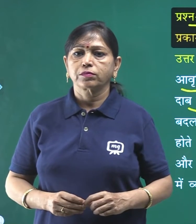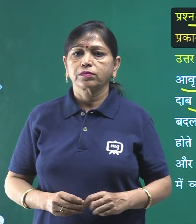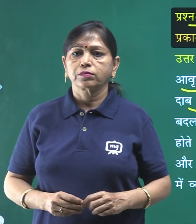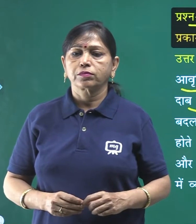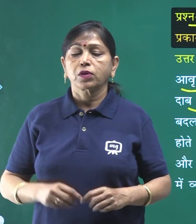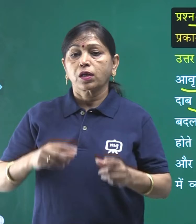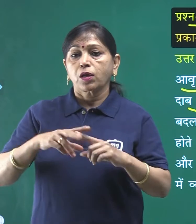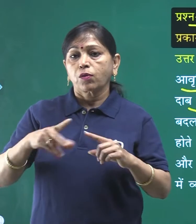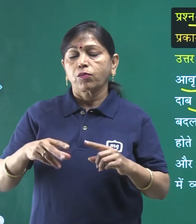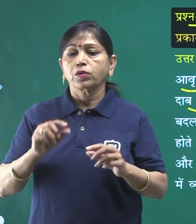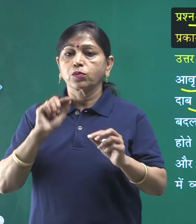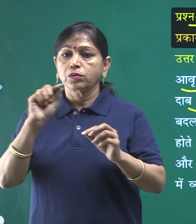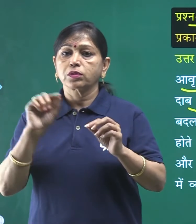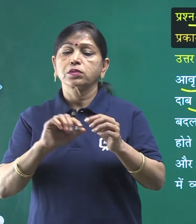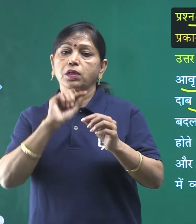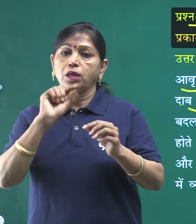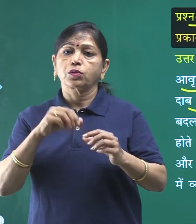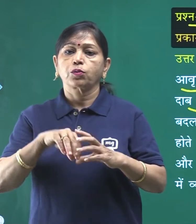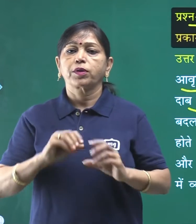विद्युत संकेतों में